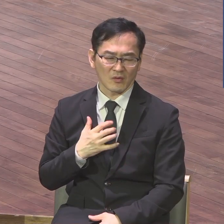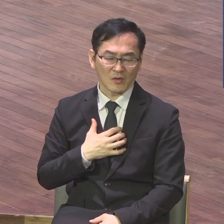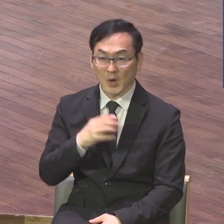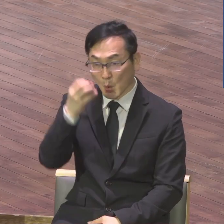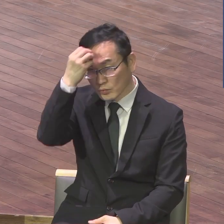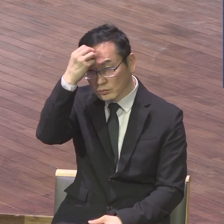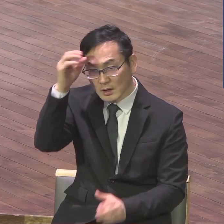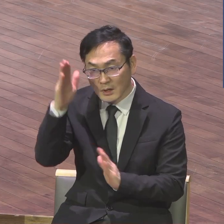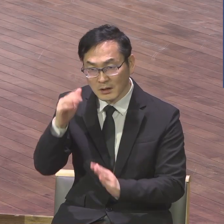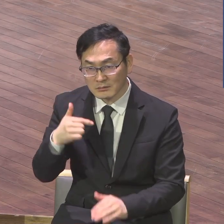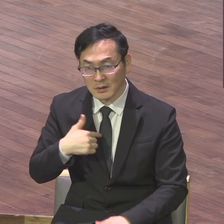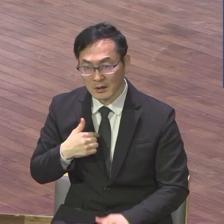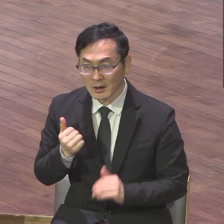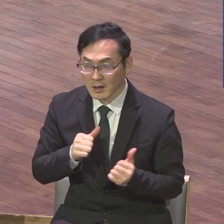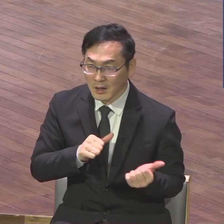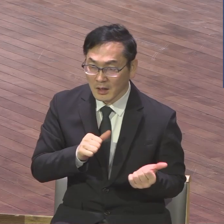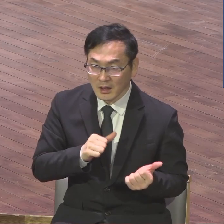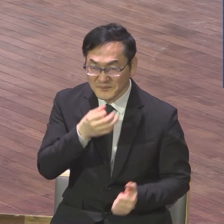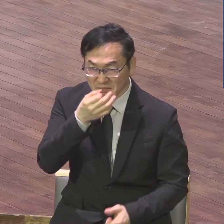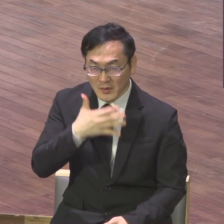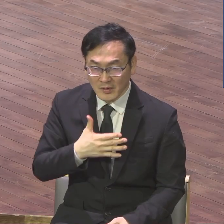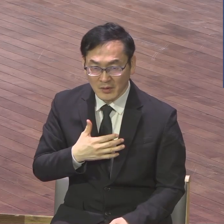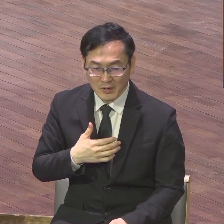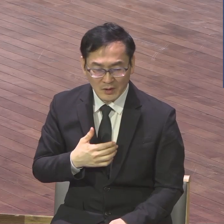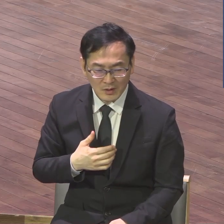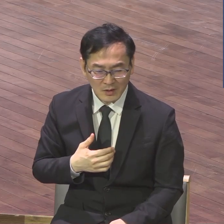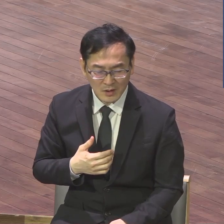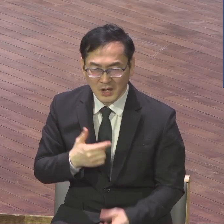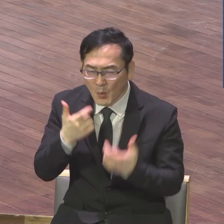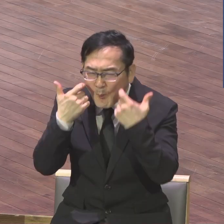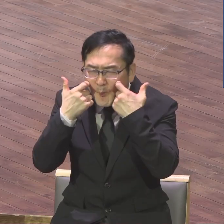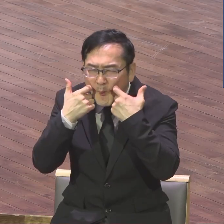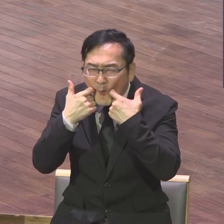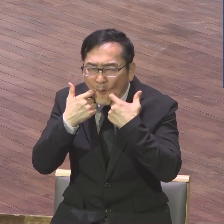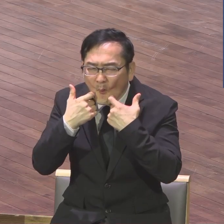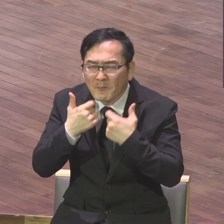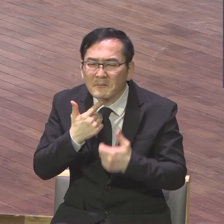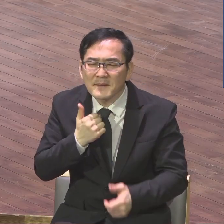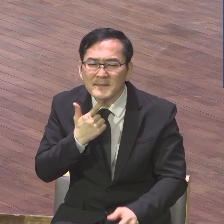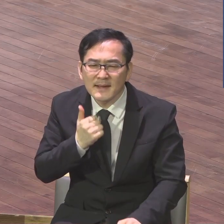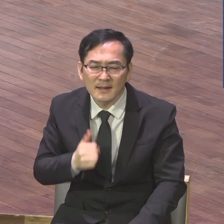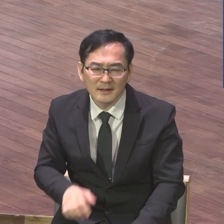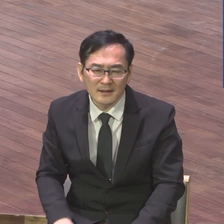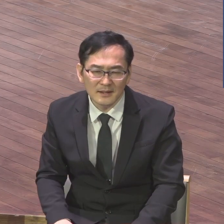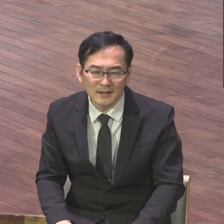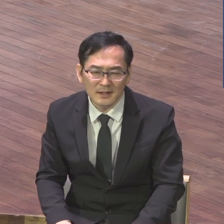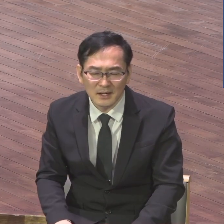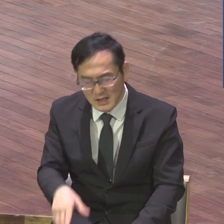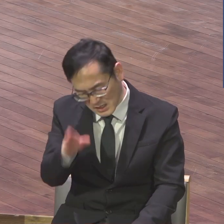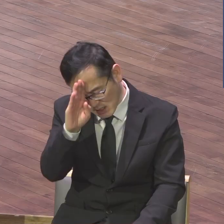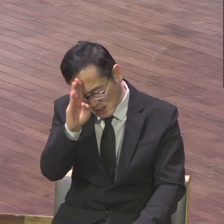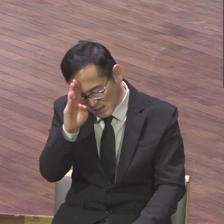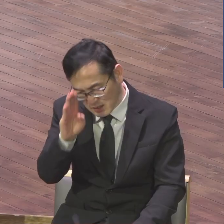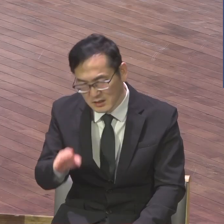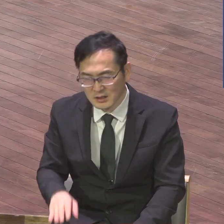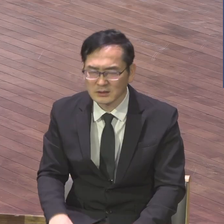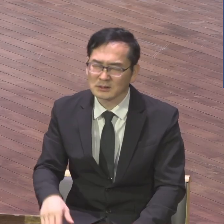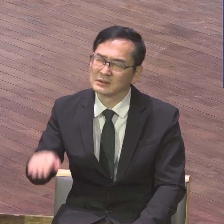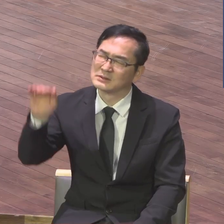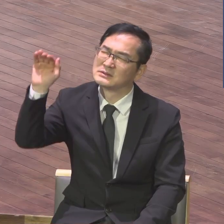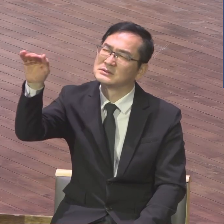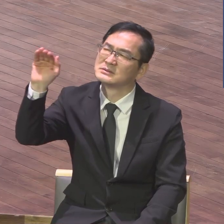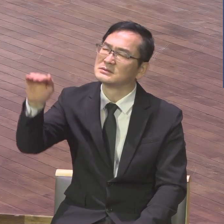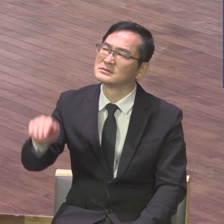고등학교 3학년인데 뼈만 남아서 뼈만 참아도 아 이래 죽는 거. 그러면서 기도를 했어요.